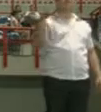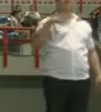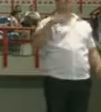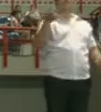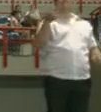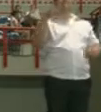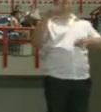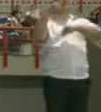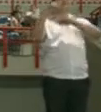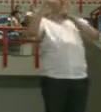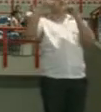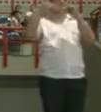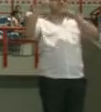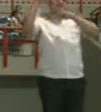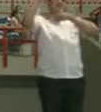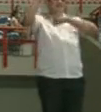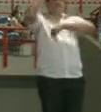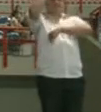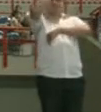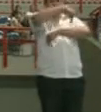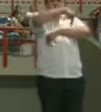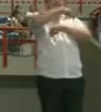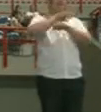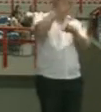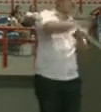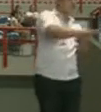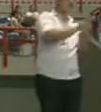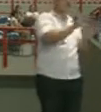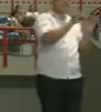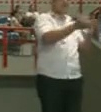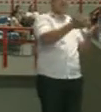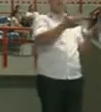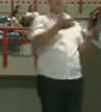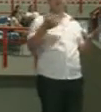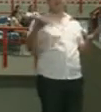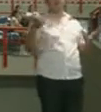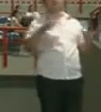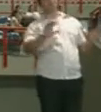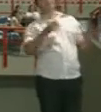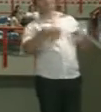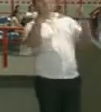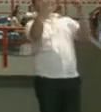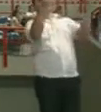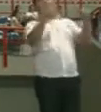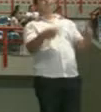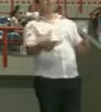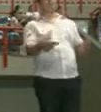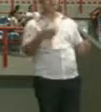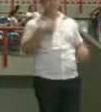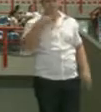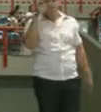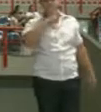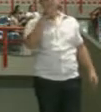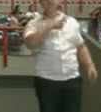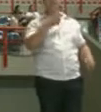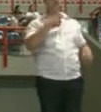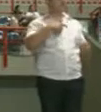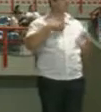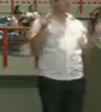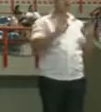sobe o morro, carioca. Aí vai ajudar uma família. Não, aqui já está pacificado. Mentira, pessoal. Não tem